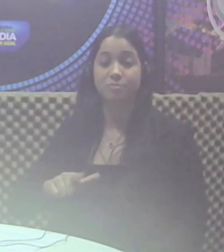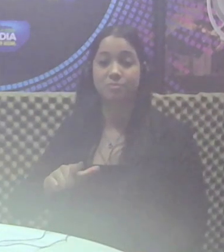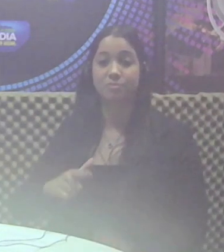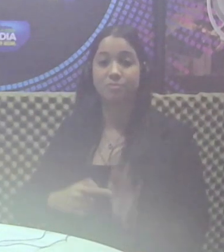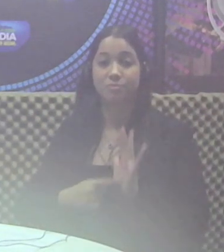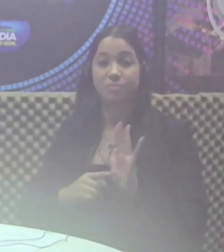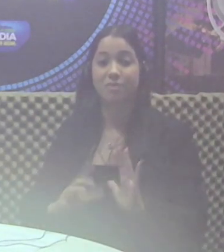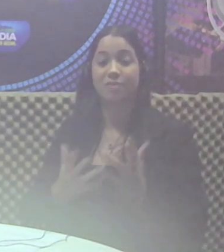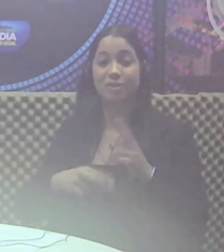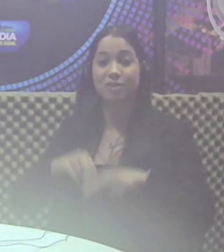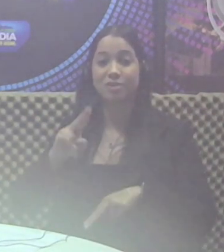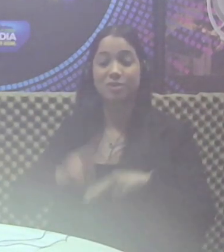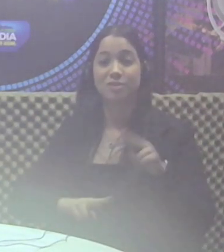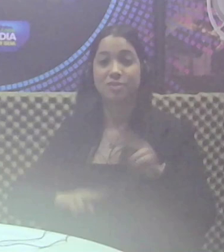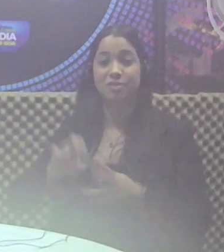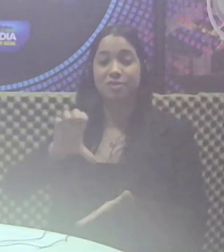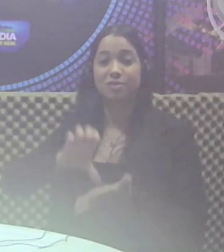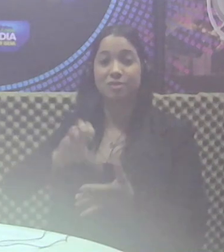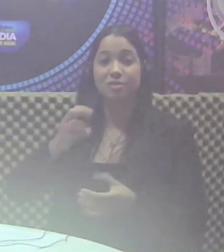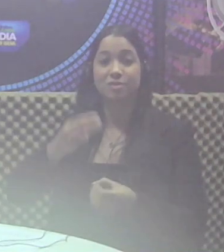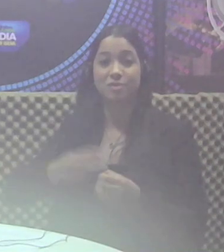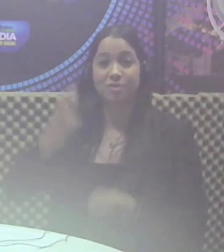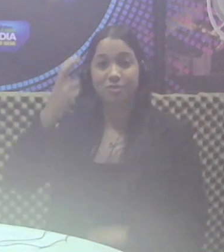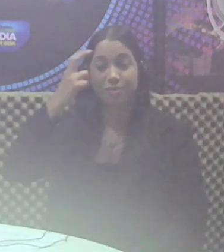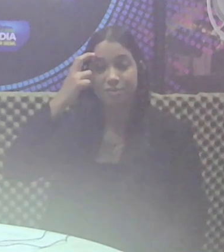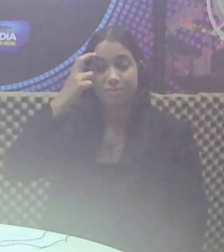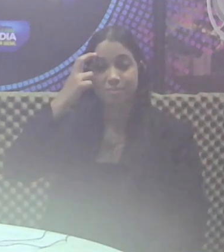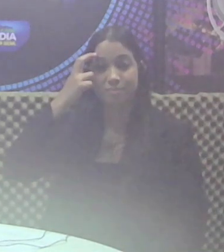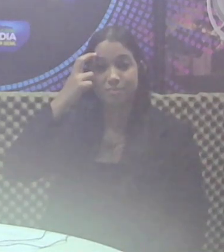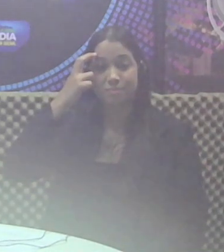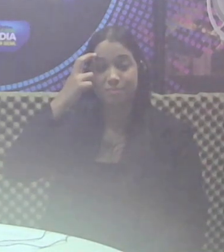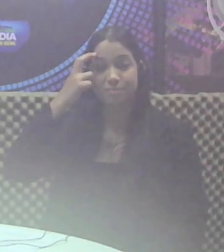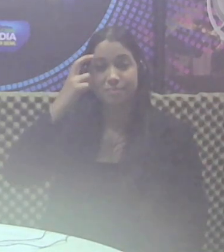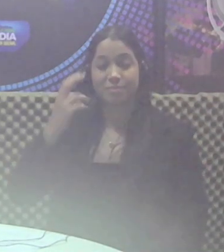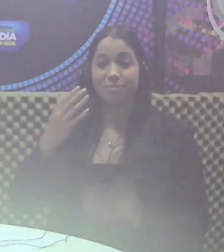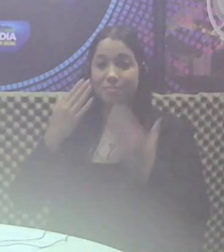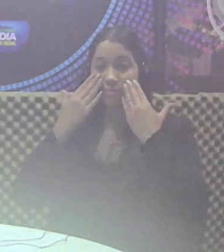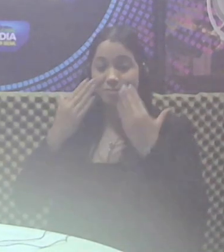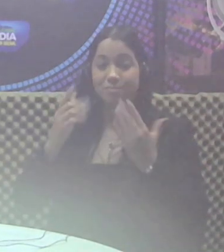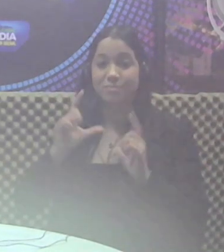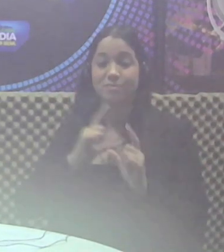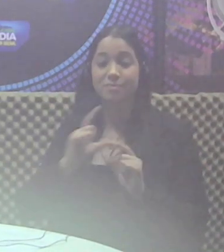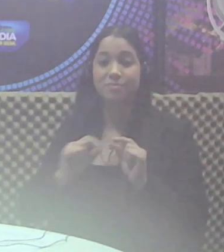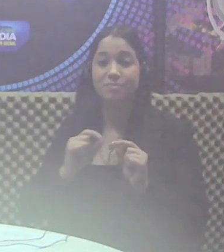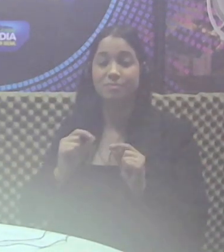Festa Junina do Centro Municipal de Cultura. Entre os destaques